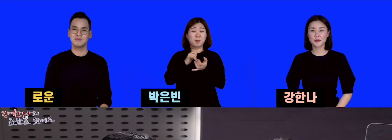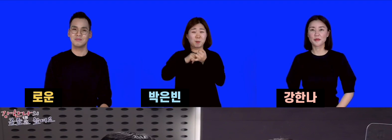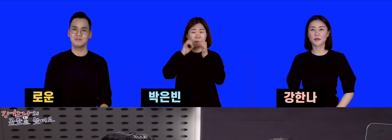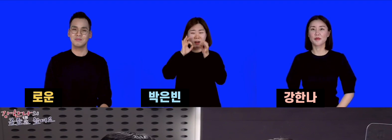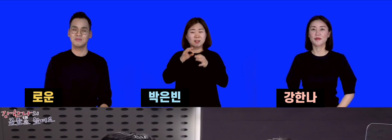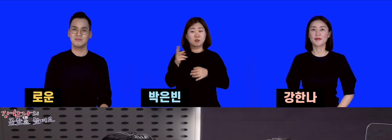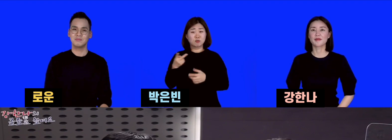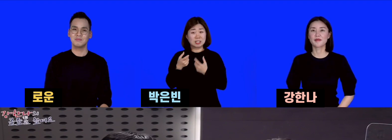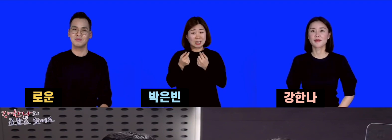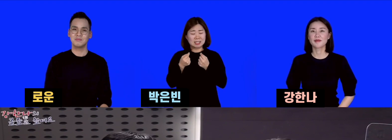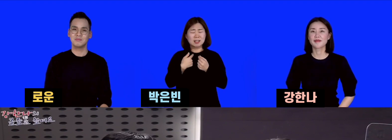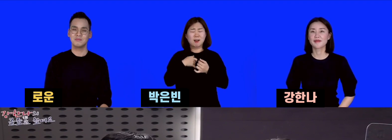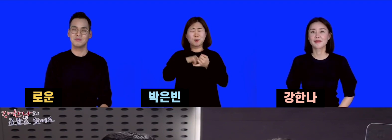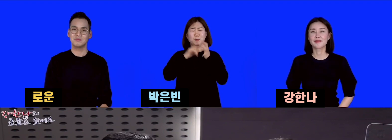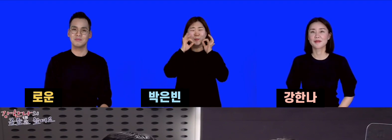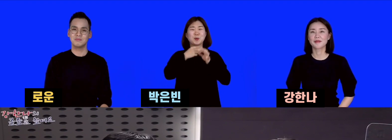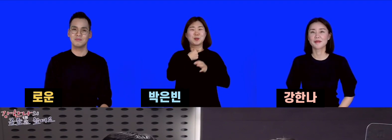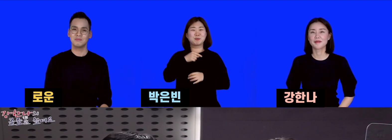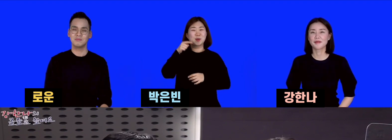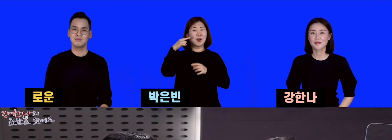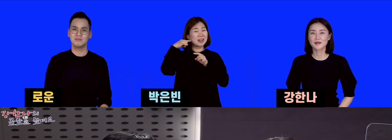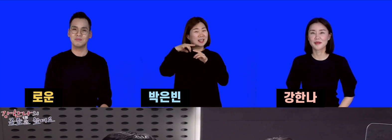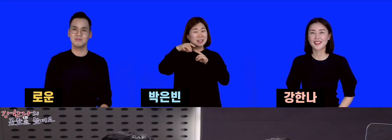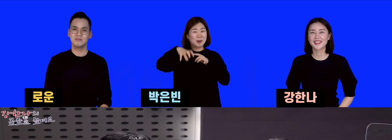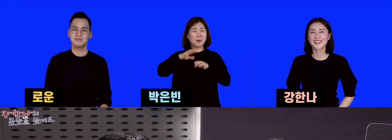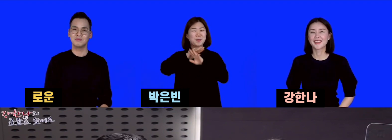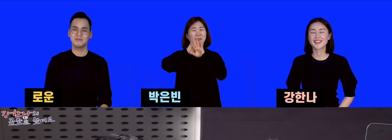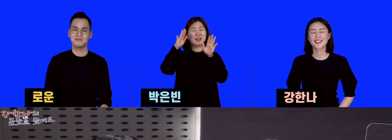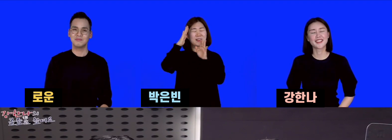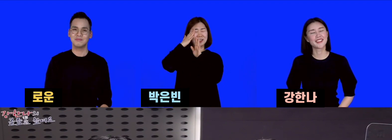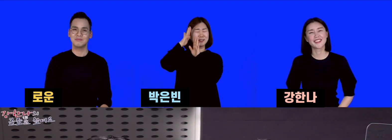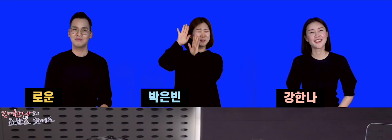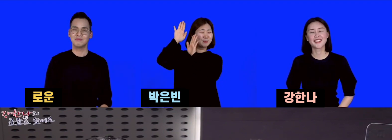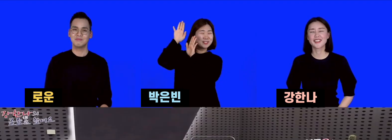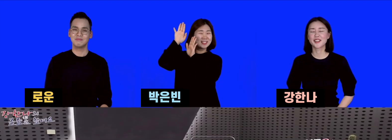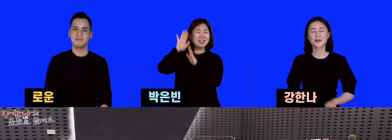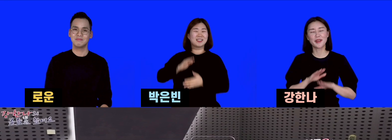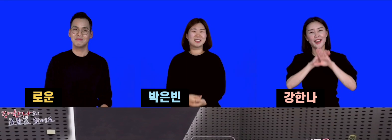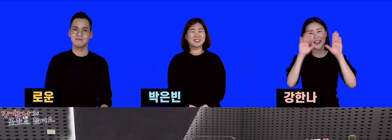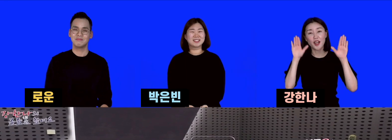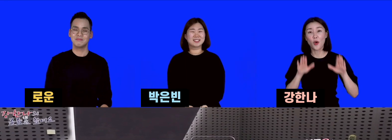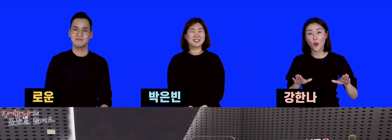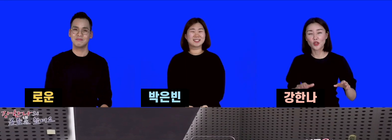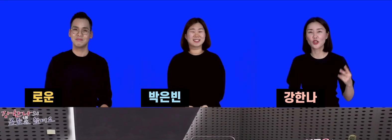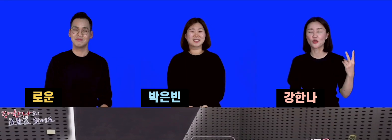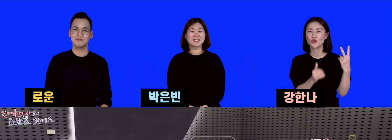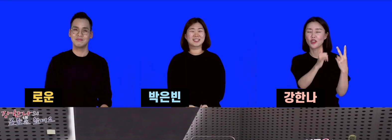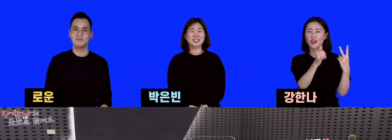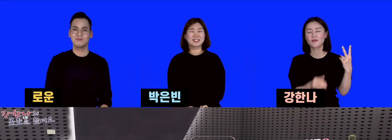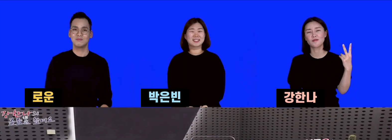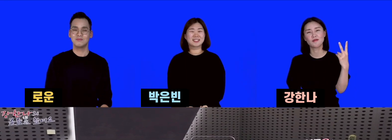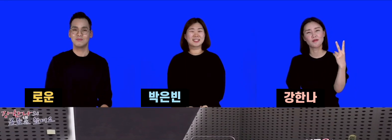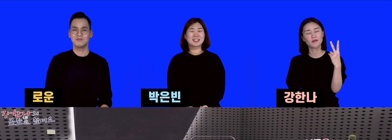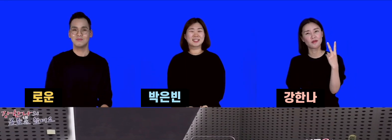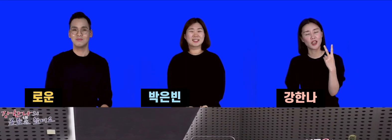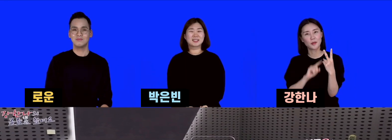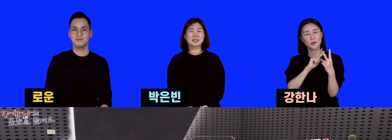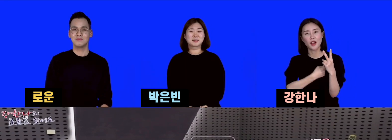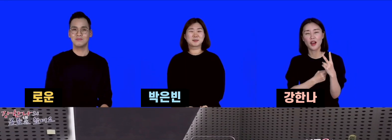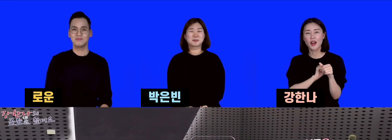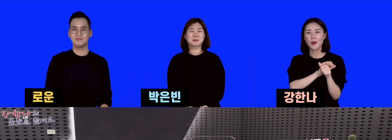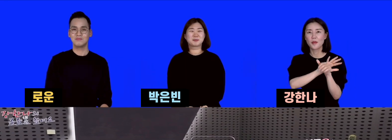드라마라니 꼭 봐야겠어요 스튜디오 너무 화내요 아이 눈부셔 그러니까 저도 두 분이 딱 입장을 하시는데